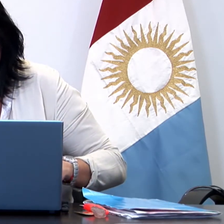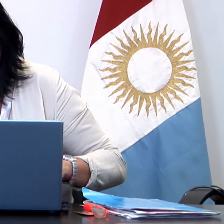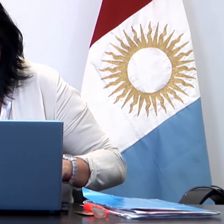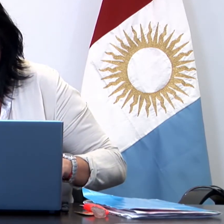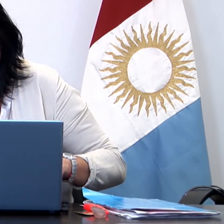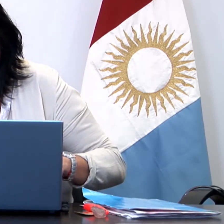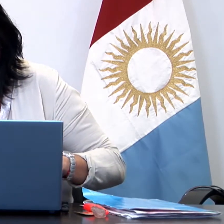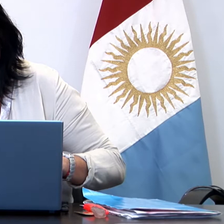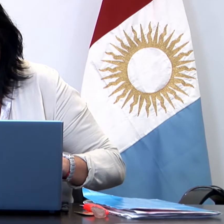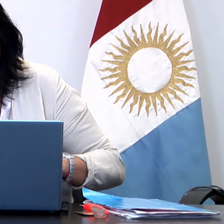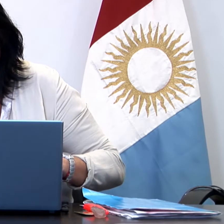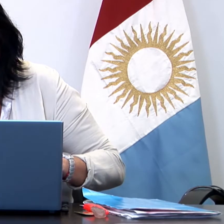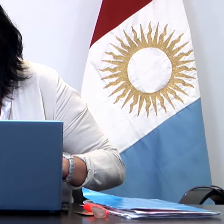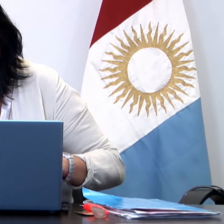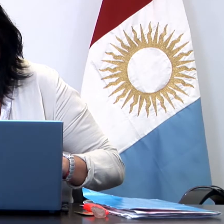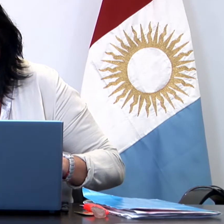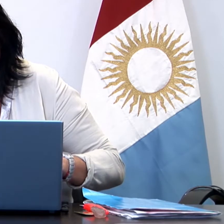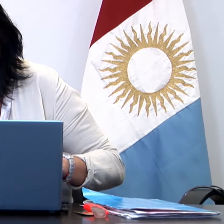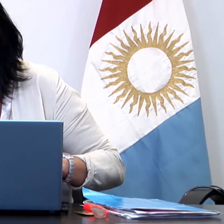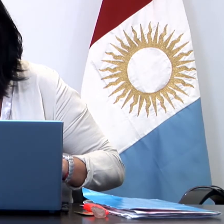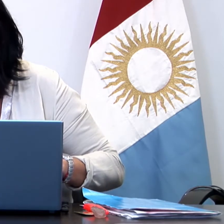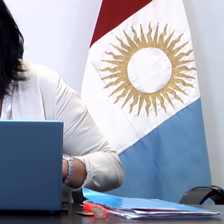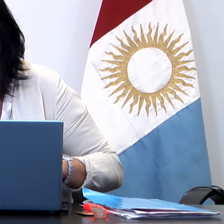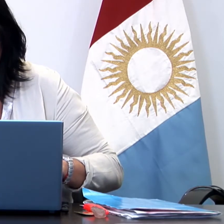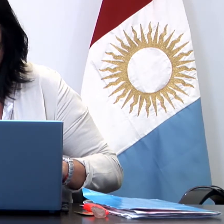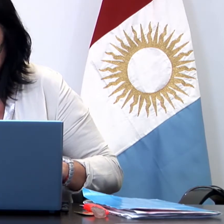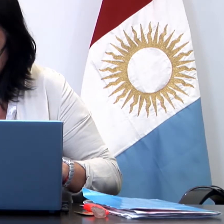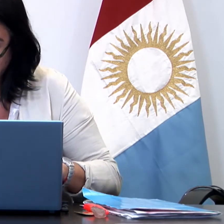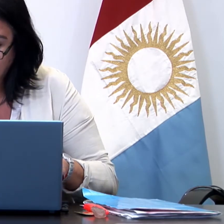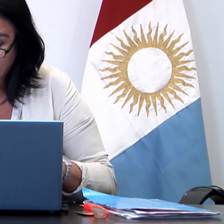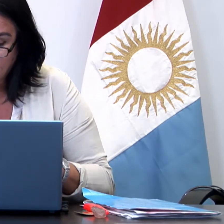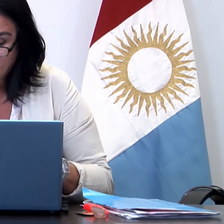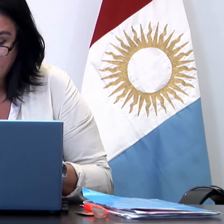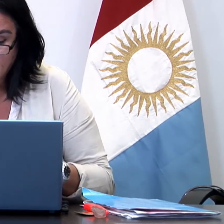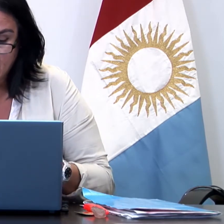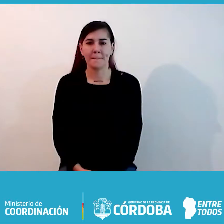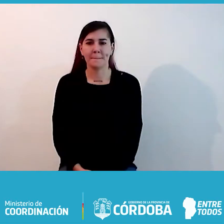Lucía Bernadita, Martínez Gamboa Carol y Lanusco David.